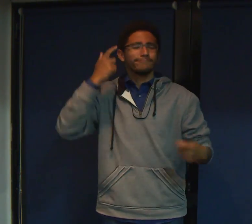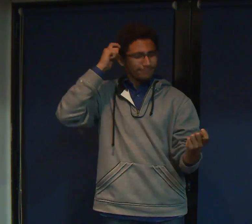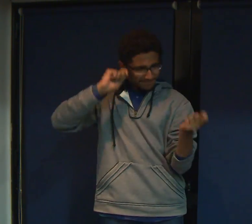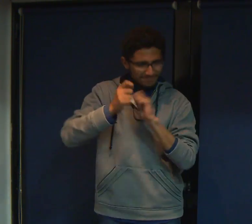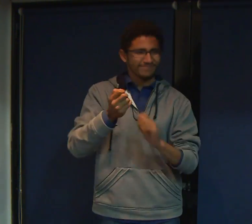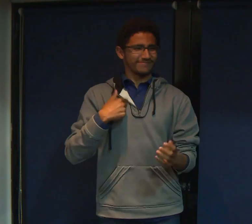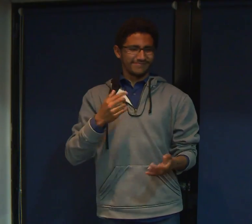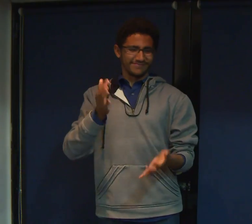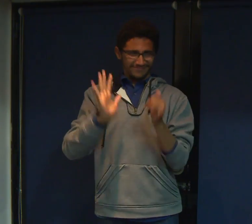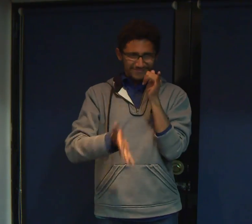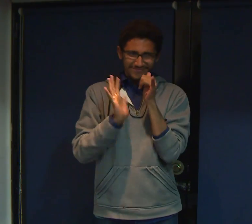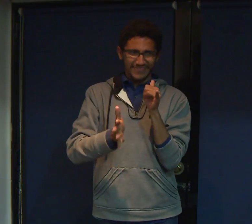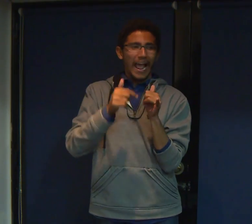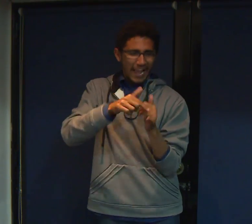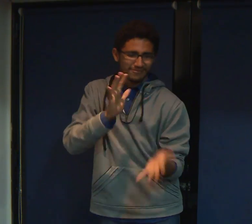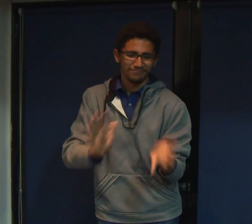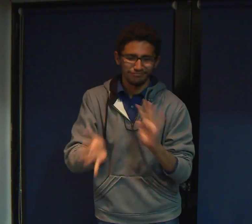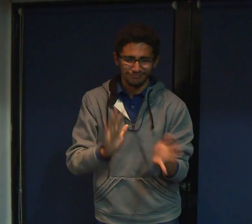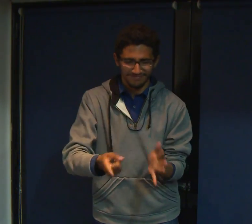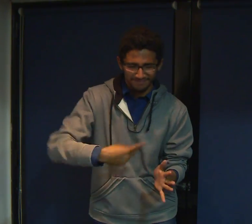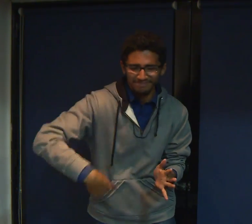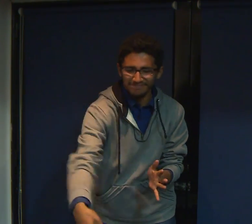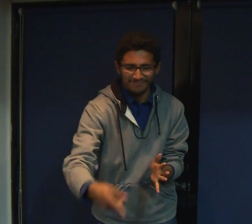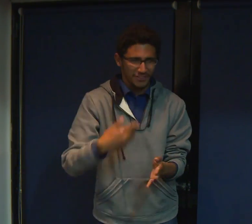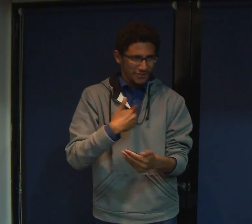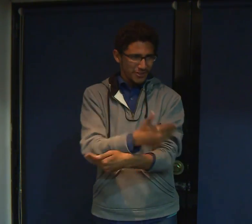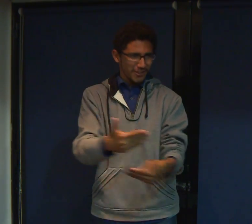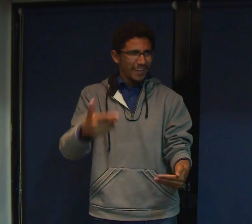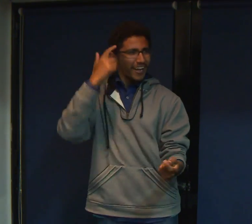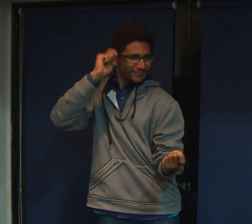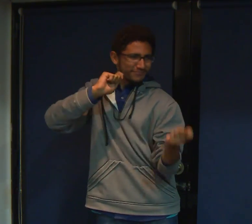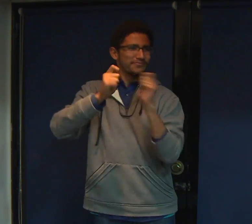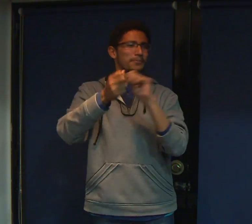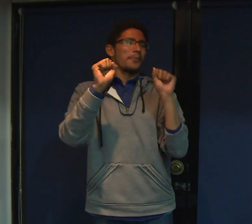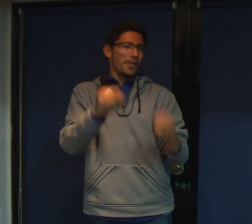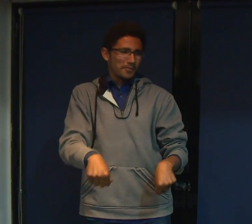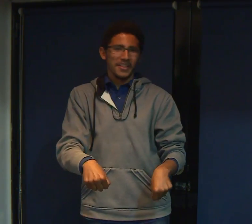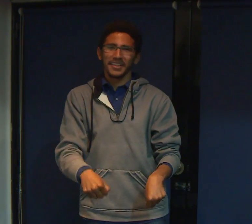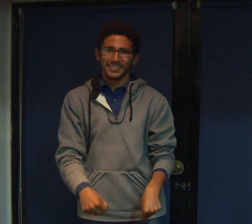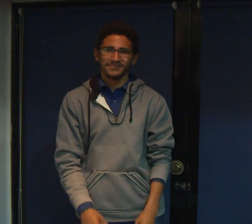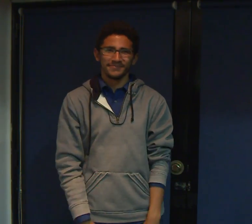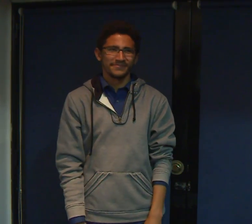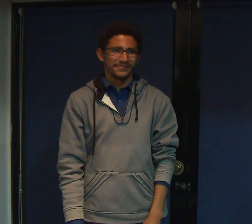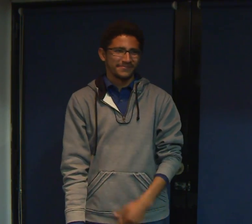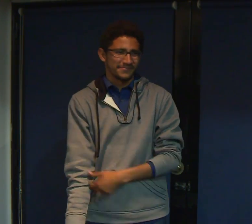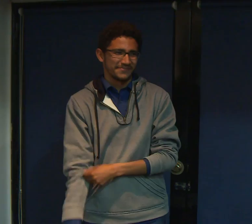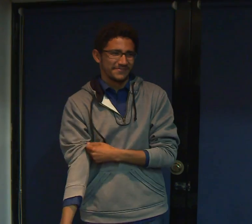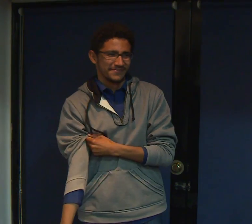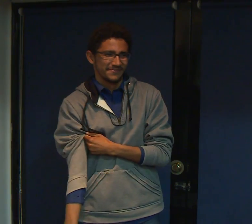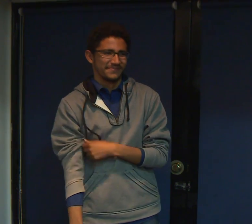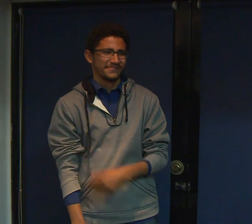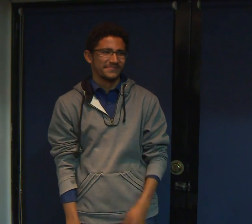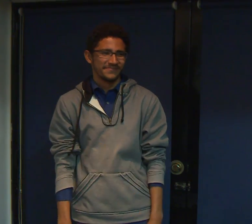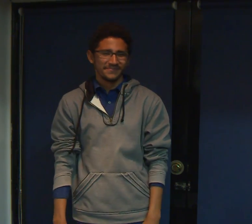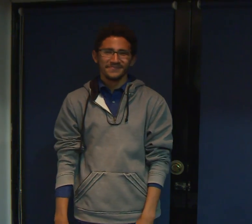sujetos y poder desarrollar o pensar en una serie de transformaciones que requiere la educación.